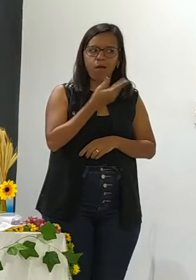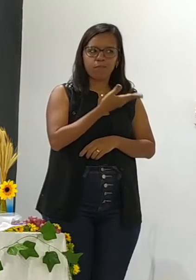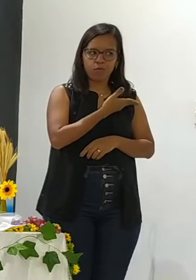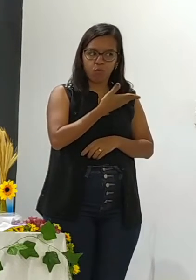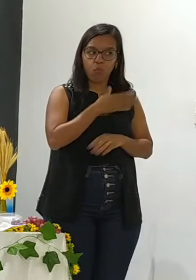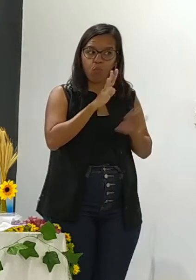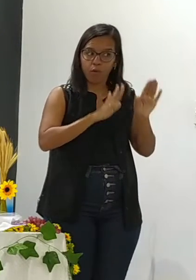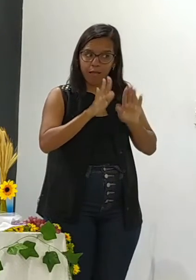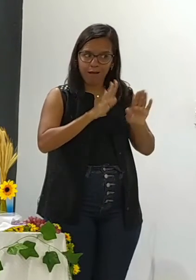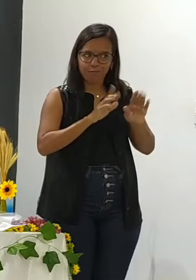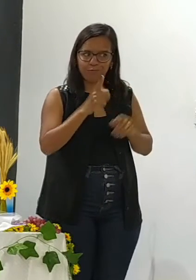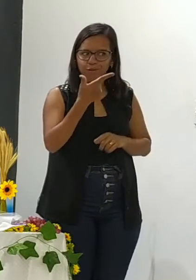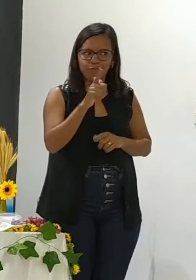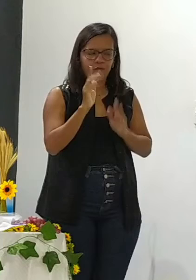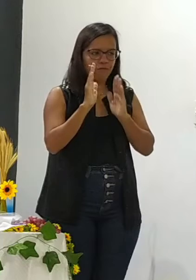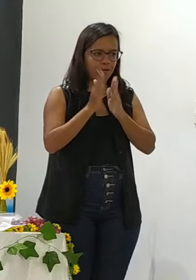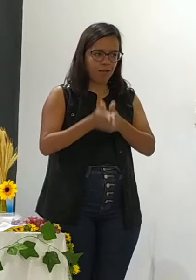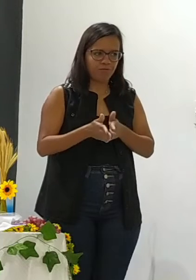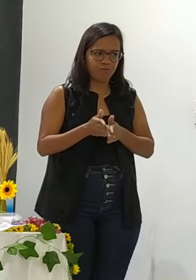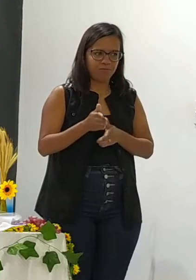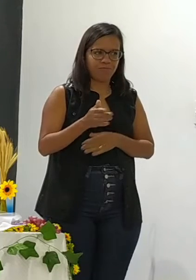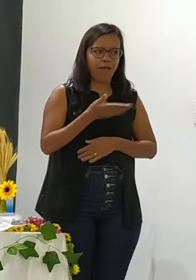Muitas vezes não tem fidelidade.